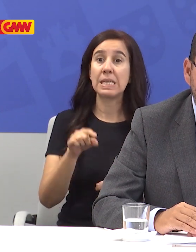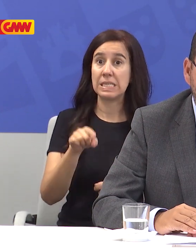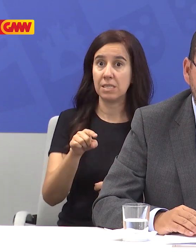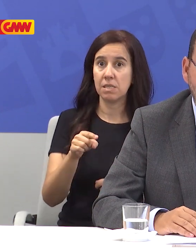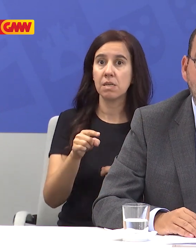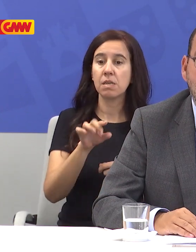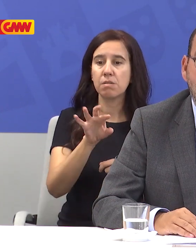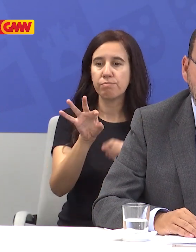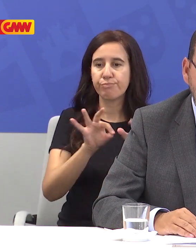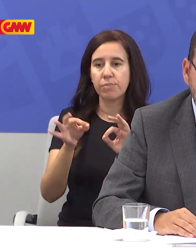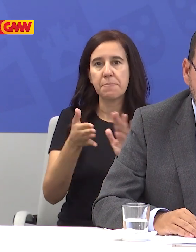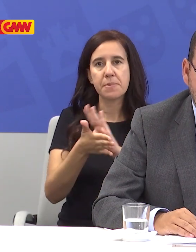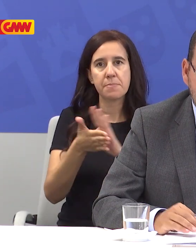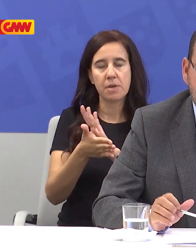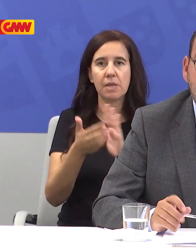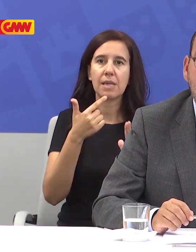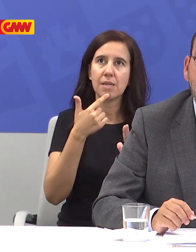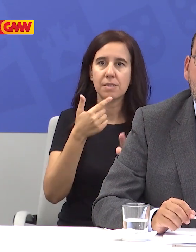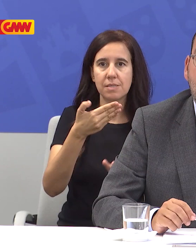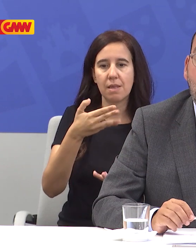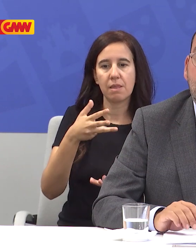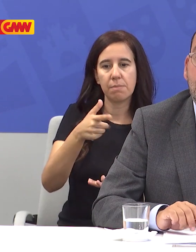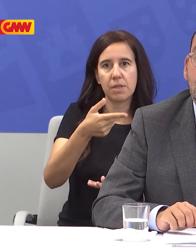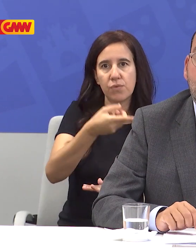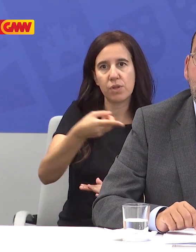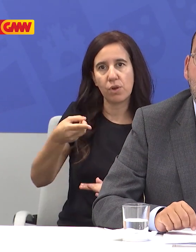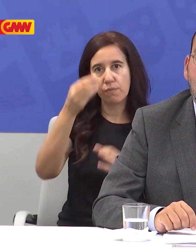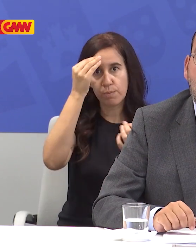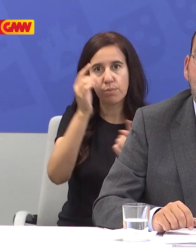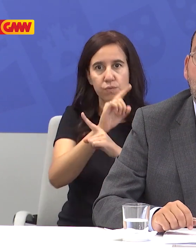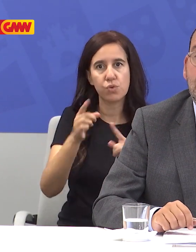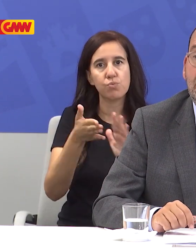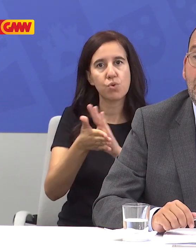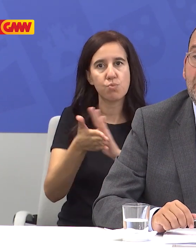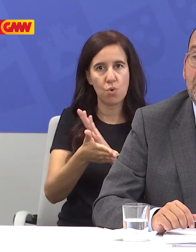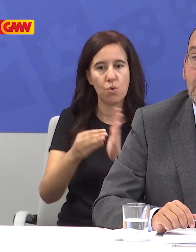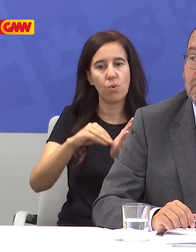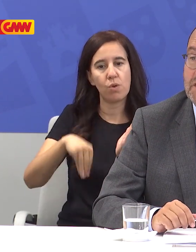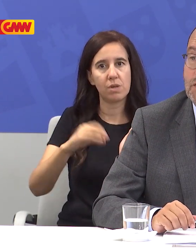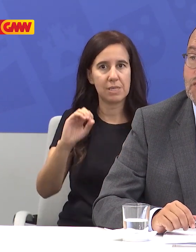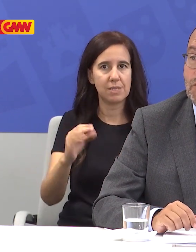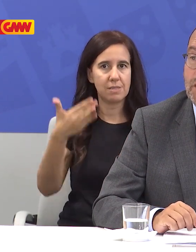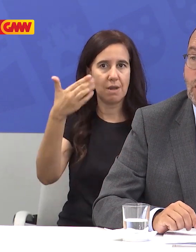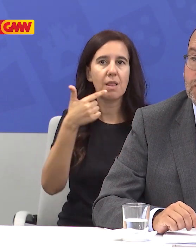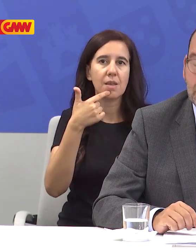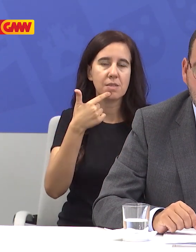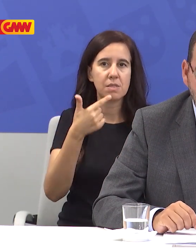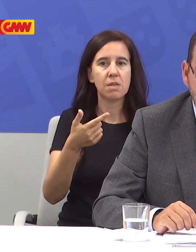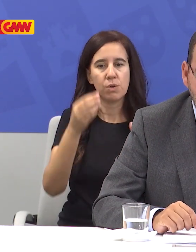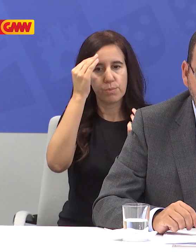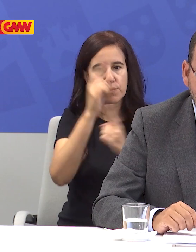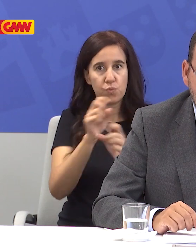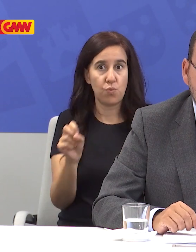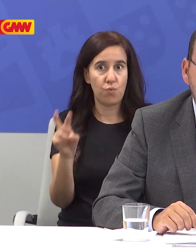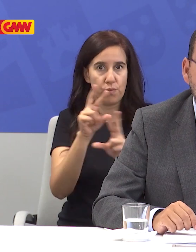Estas colocações correspondem a 7.099 professores colocados em contratação inicial, ou seja, correspondem a novos